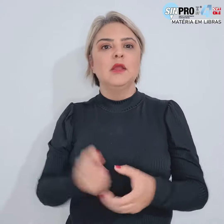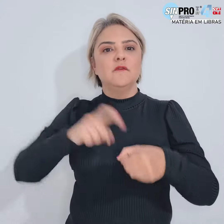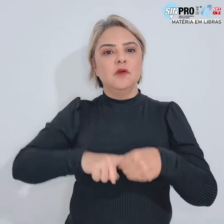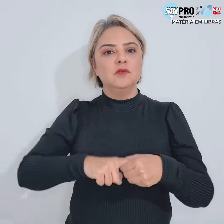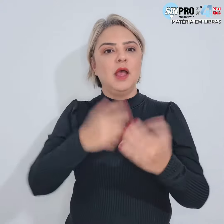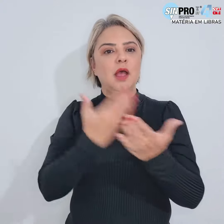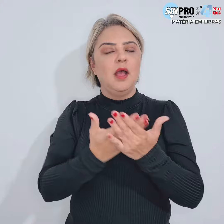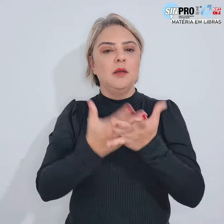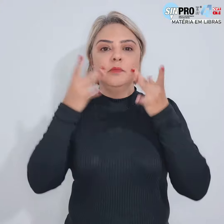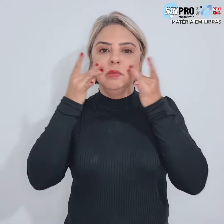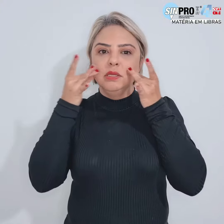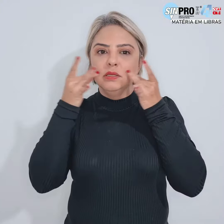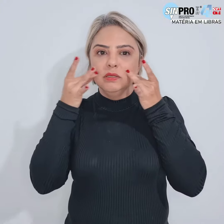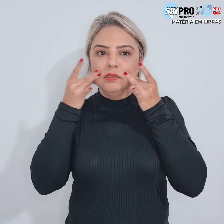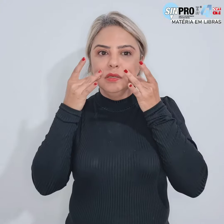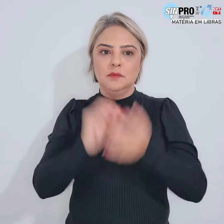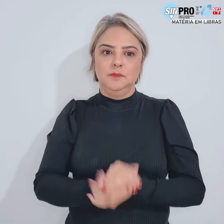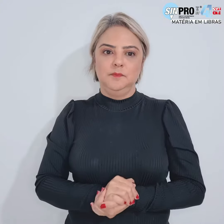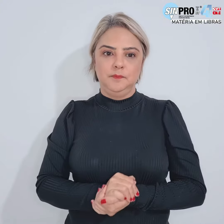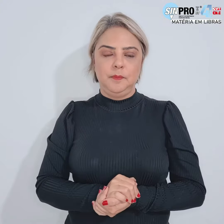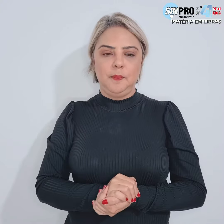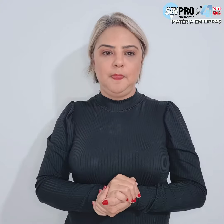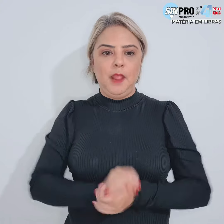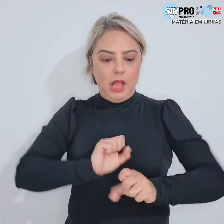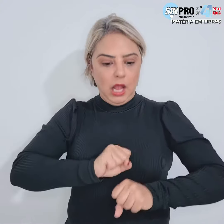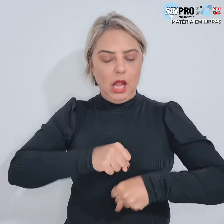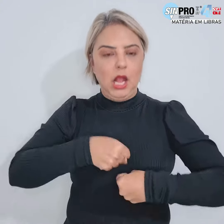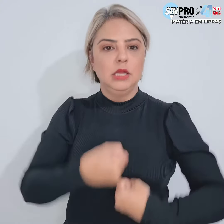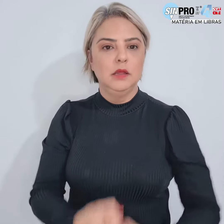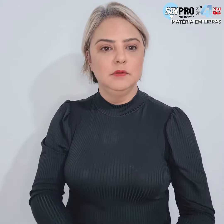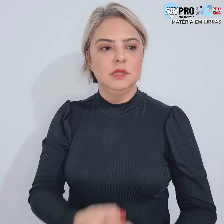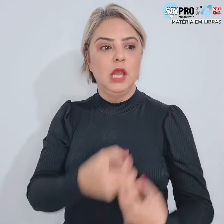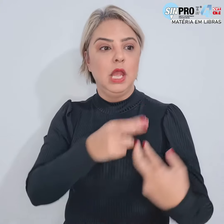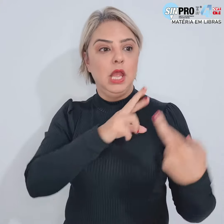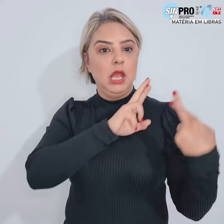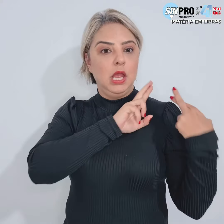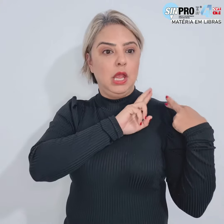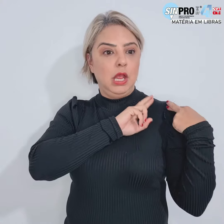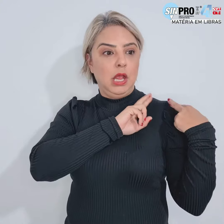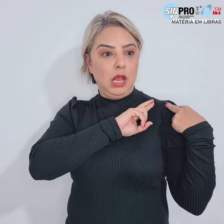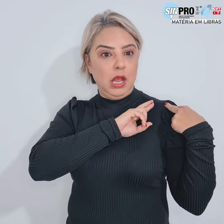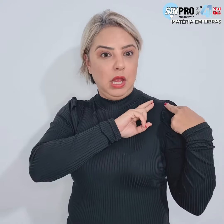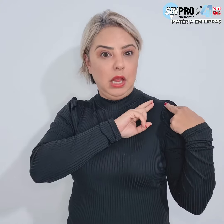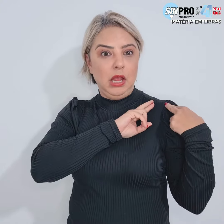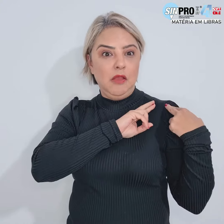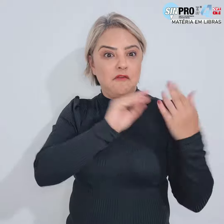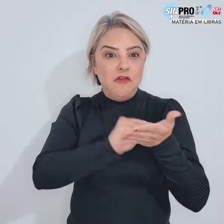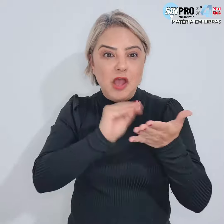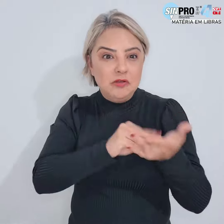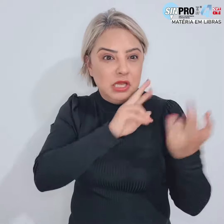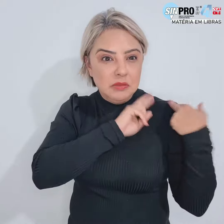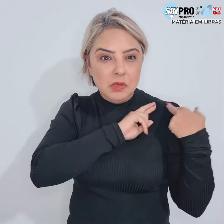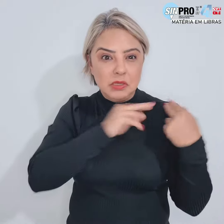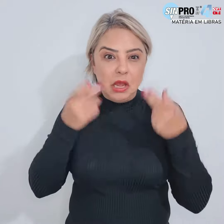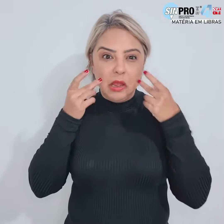aulas presenciais. A defesa irresponsável da volta às aulas presenciais